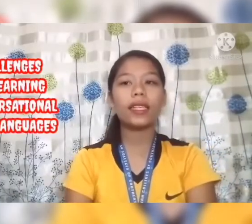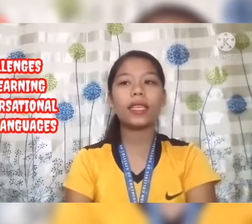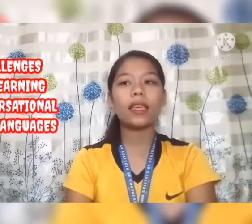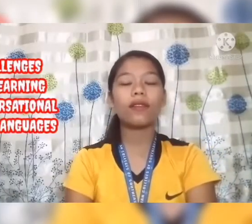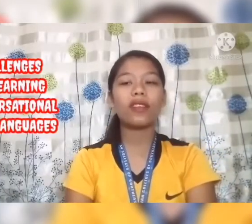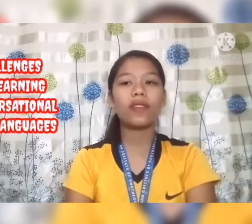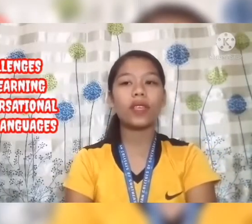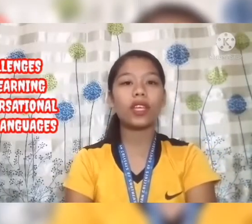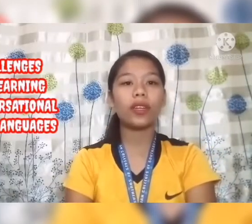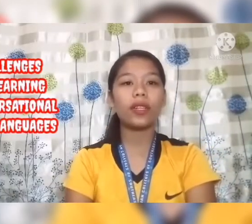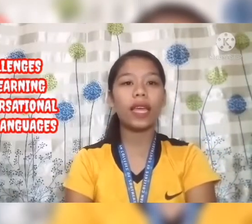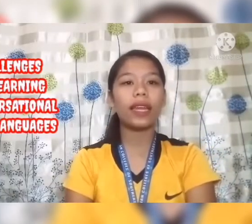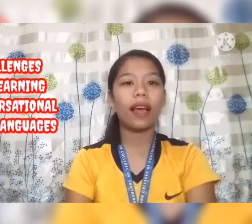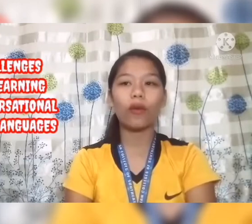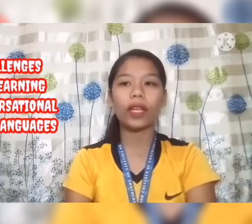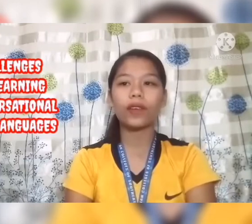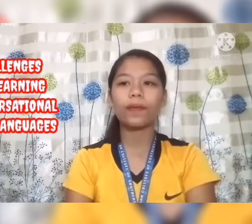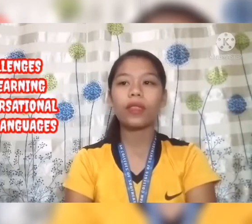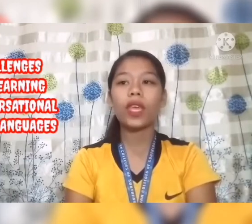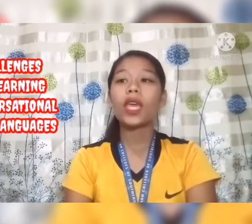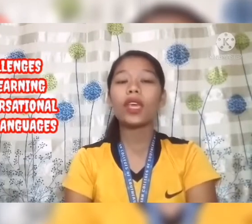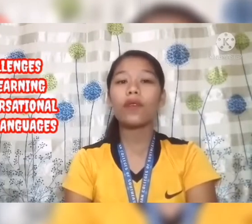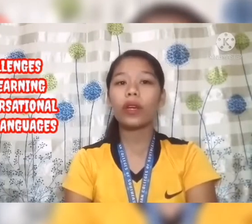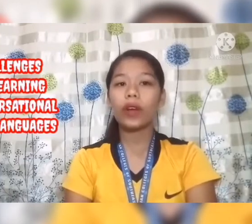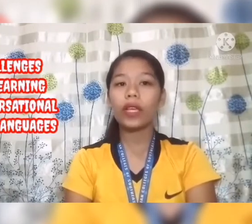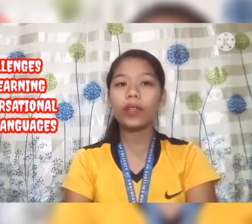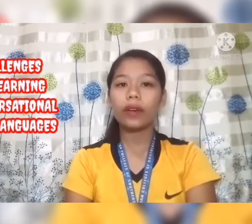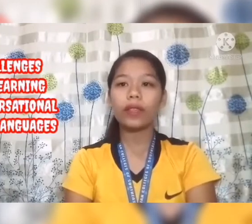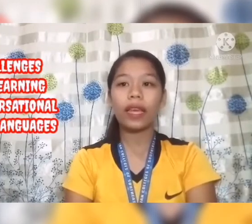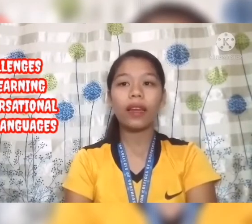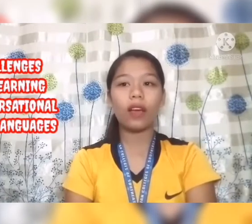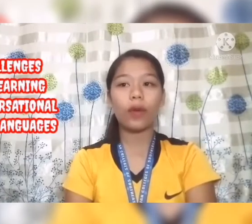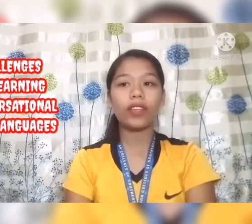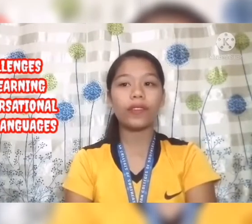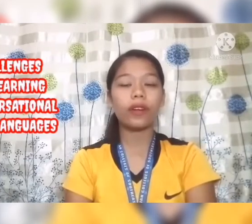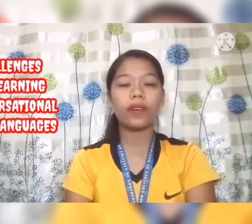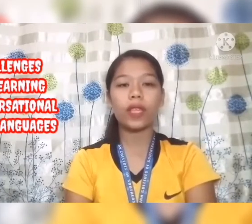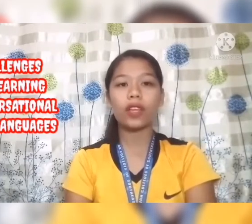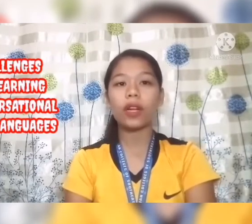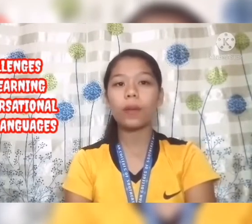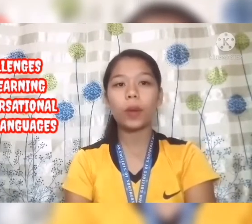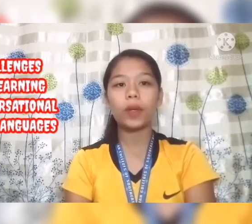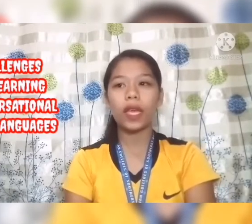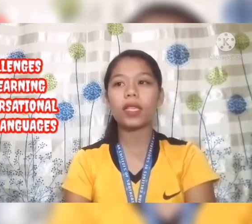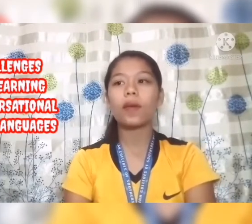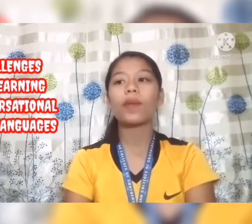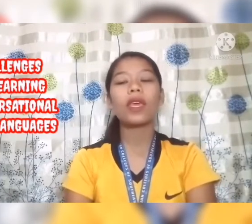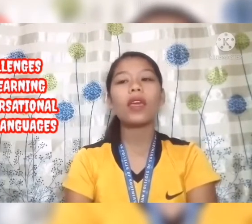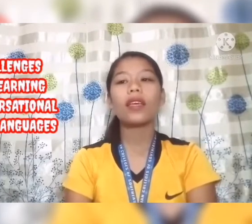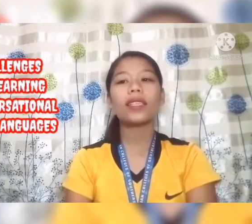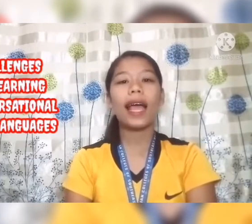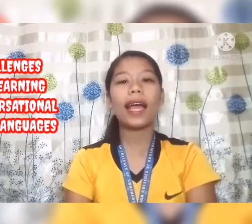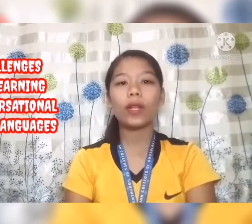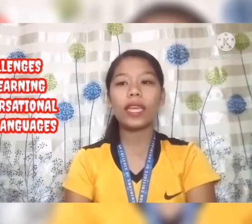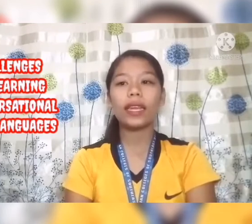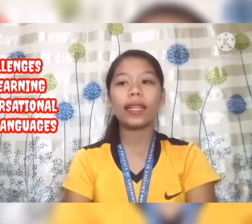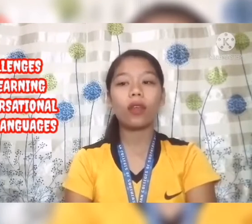in conversational sign language. If you are trying to learn sign language for conversational purposes, it's actually not all